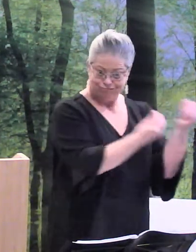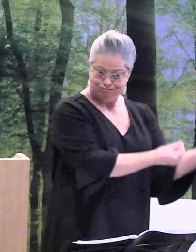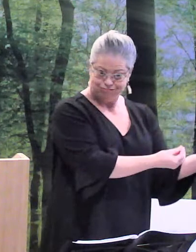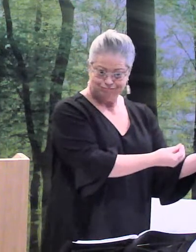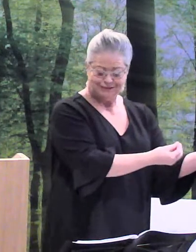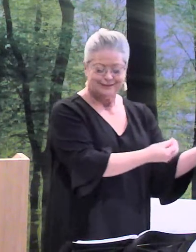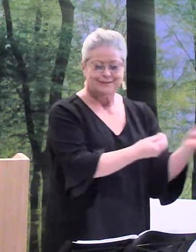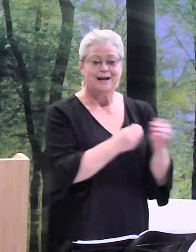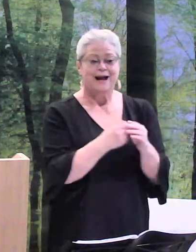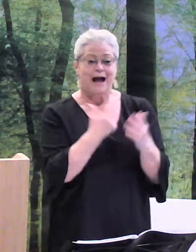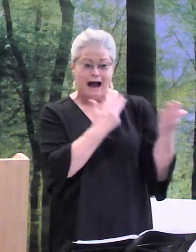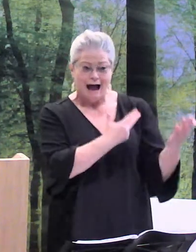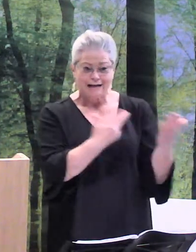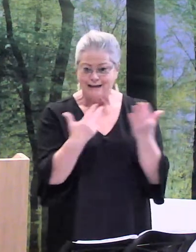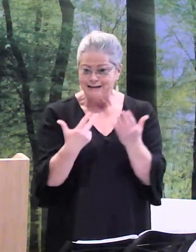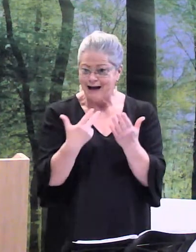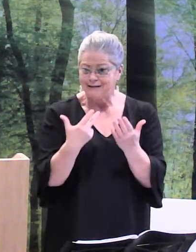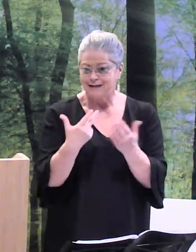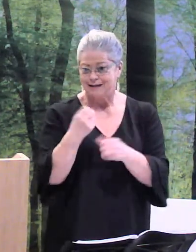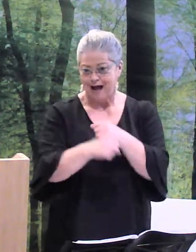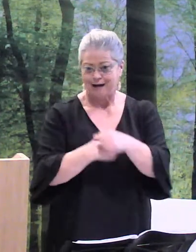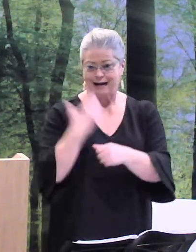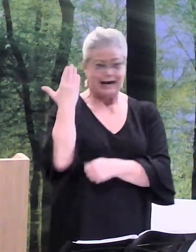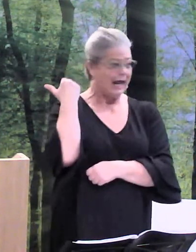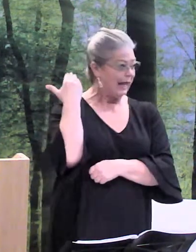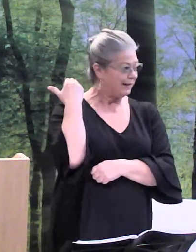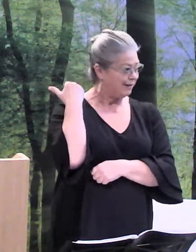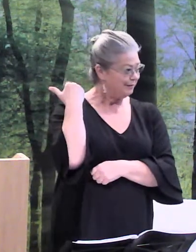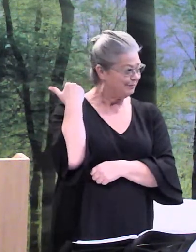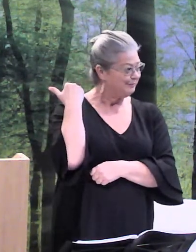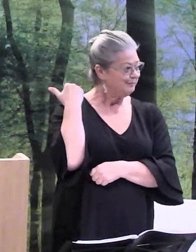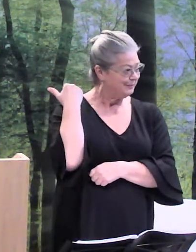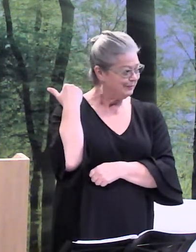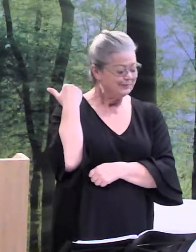hebt, 88 jaar geleden.